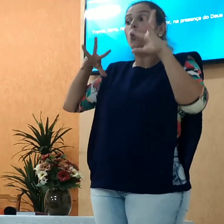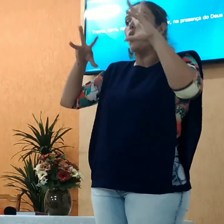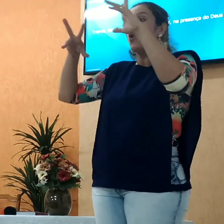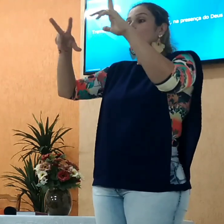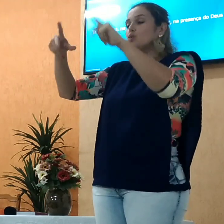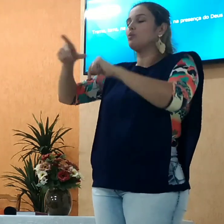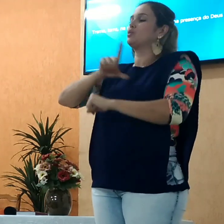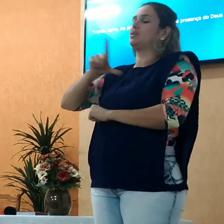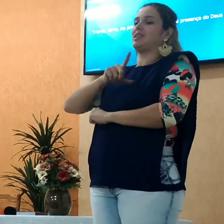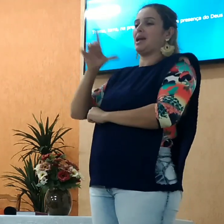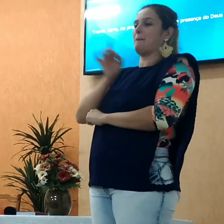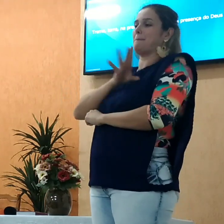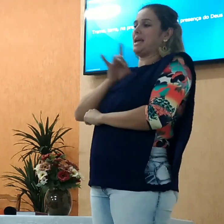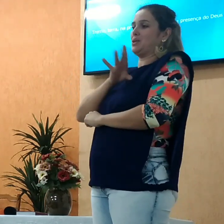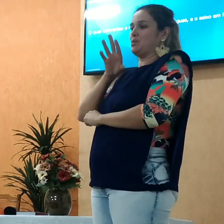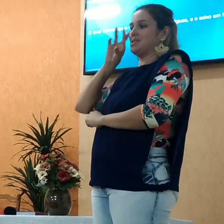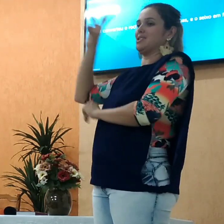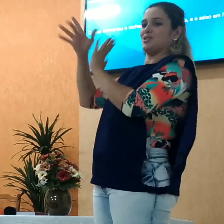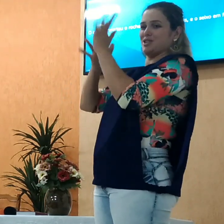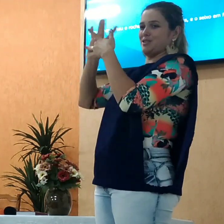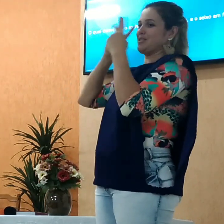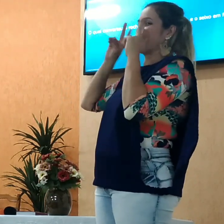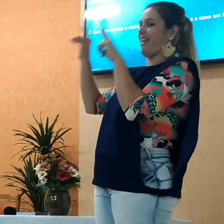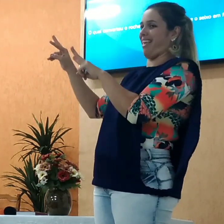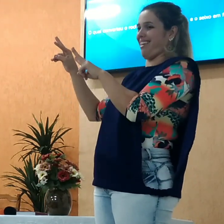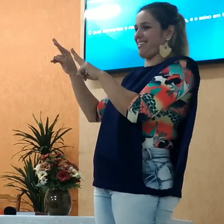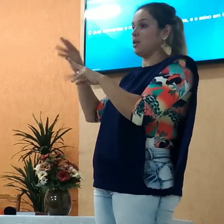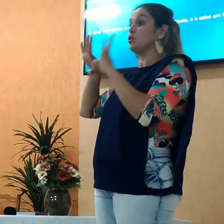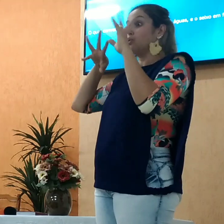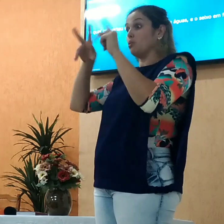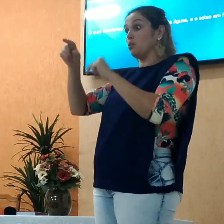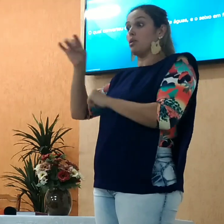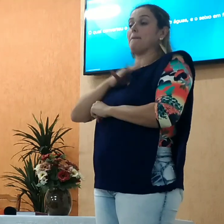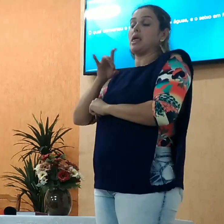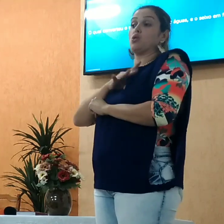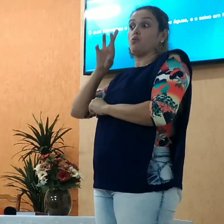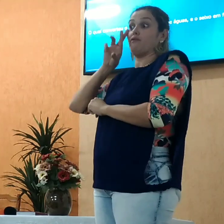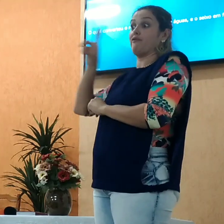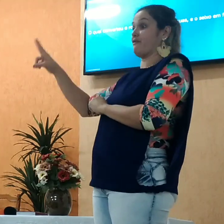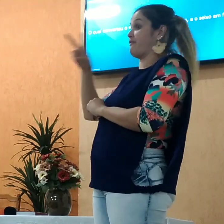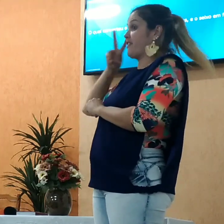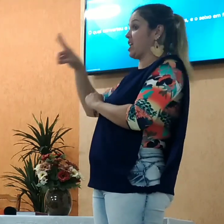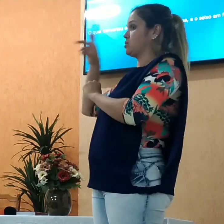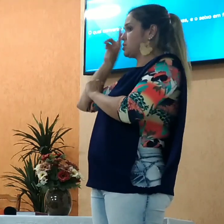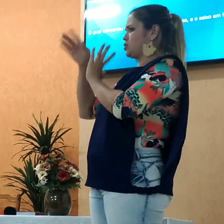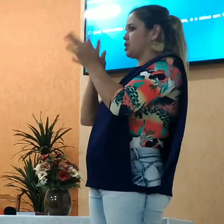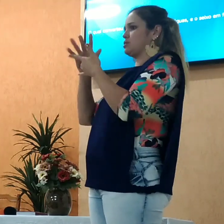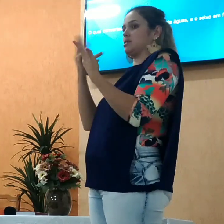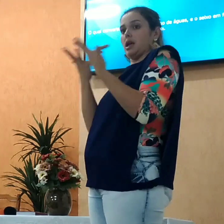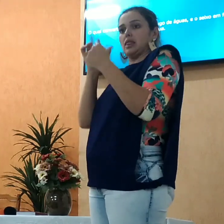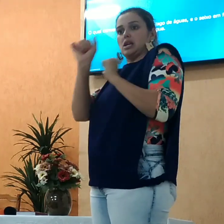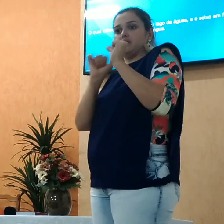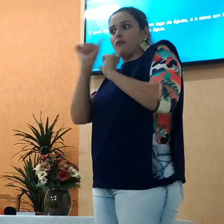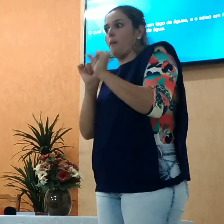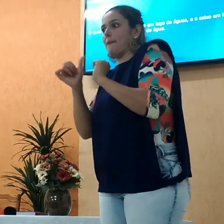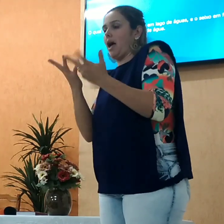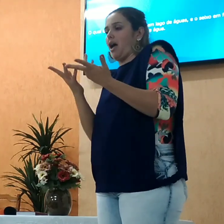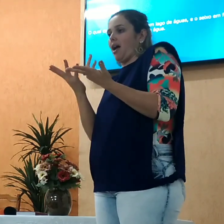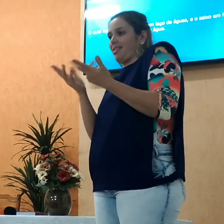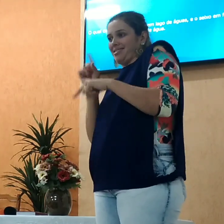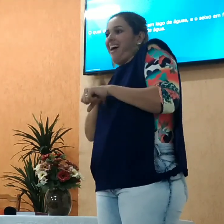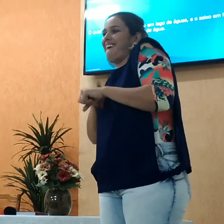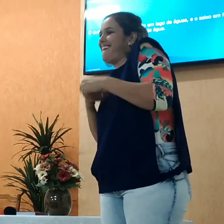presença do Deus de Jacó, o qual converteu a rocha em lençol de água e o